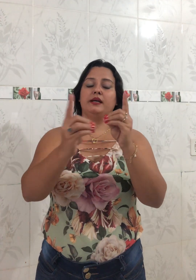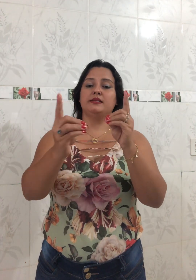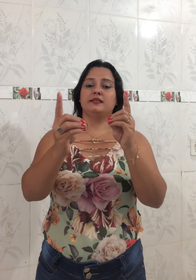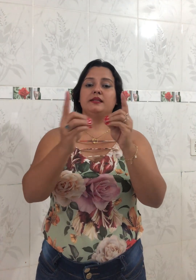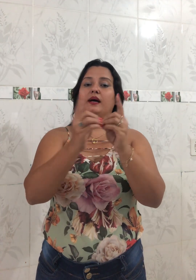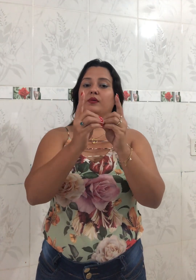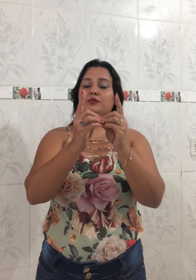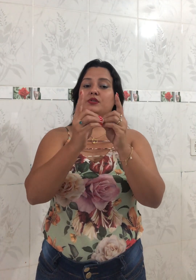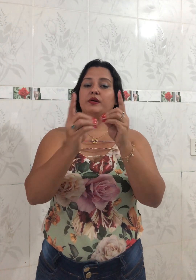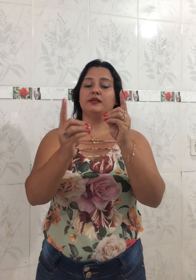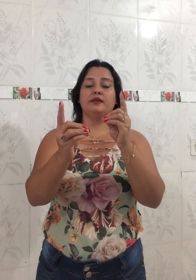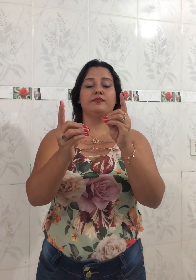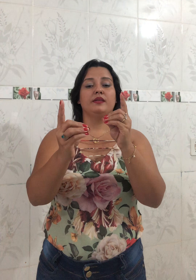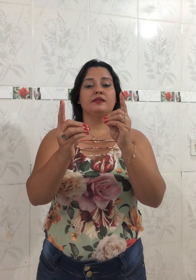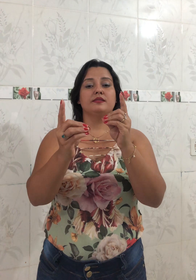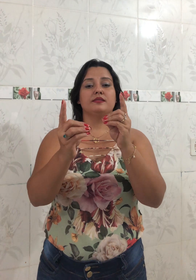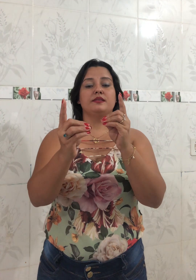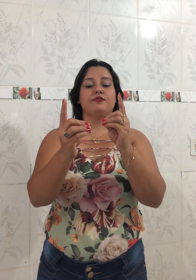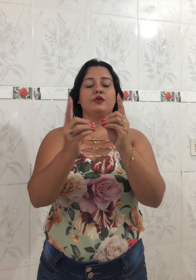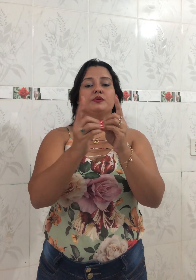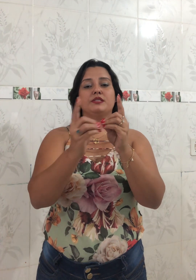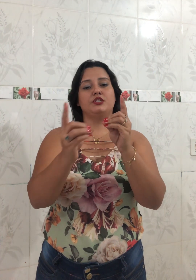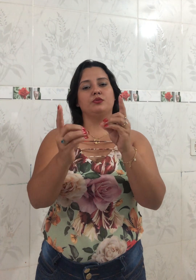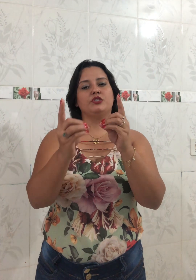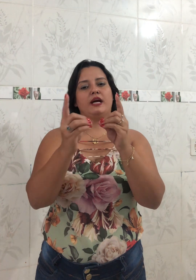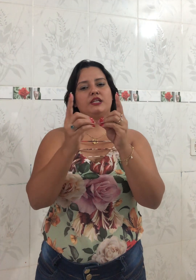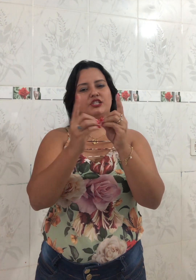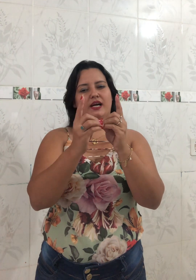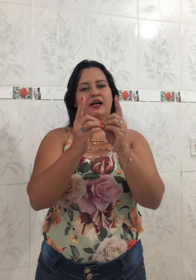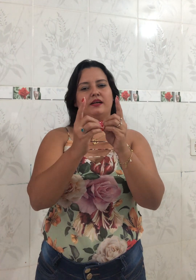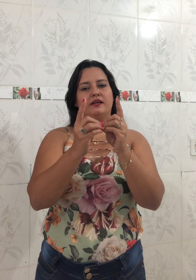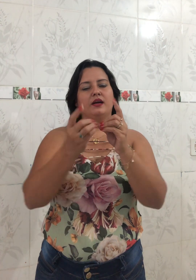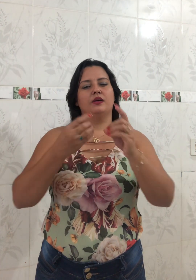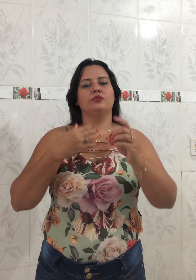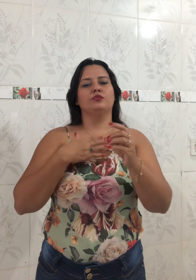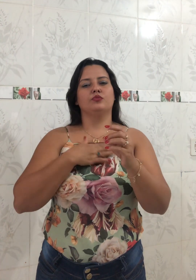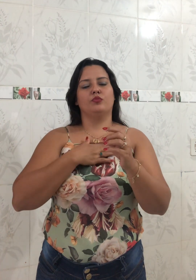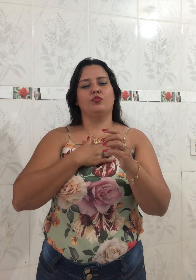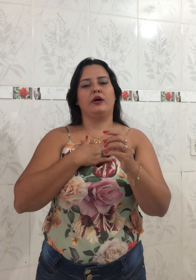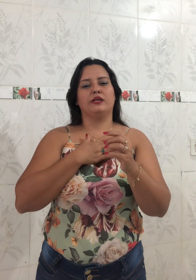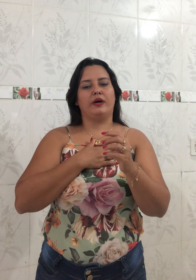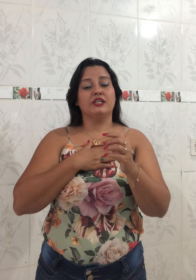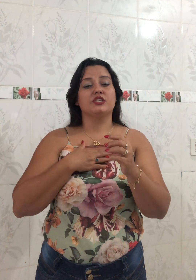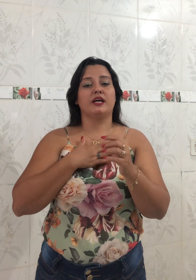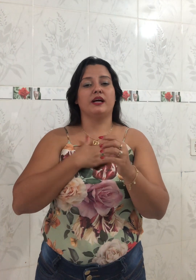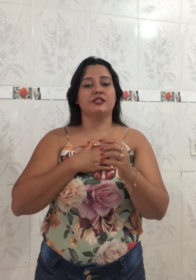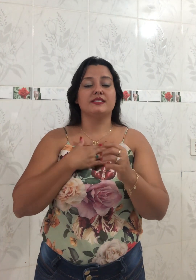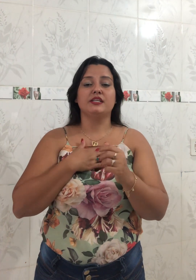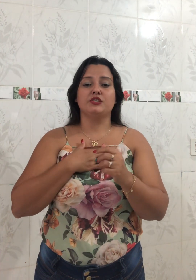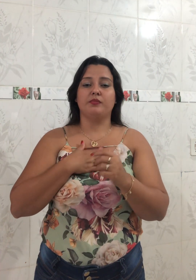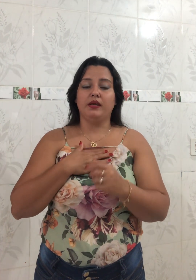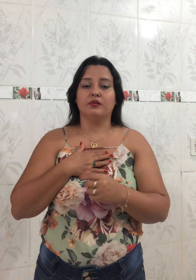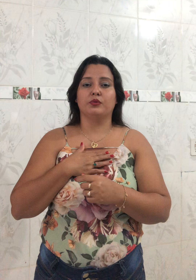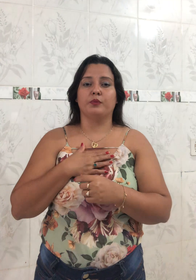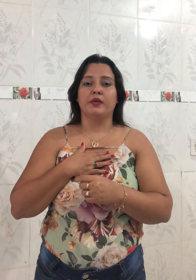esse sinal, só que se for no sentido de achar, um achar de sentimento,